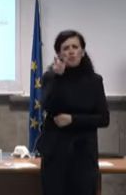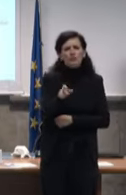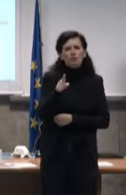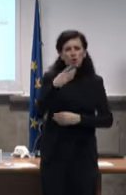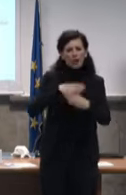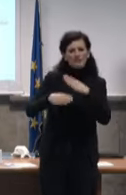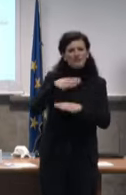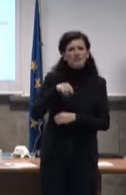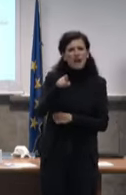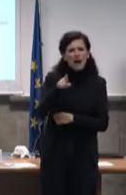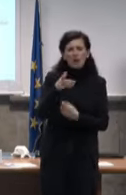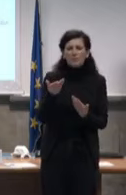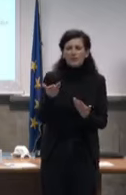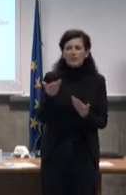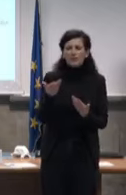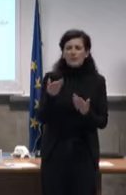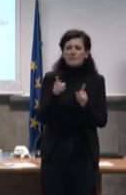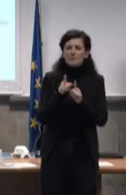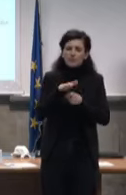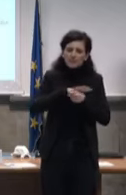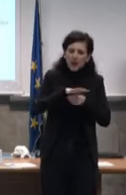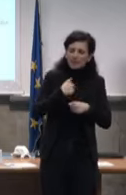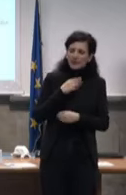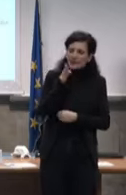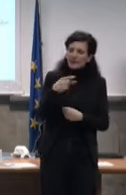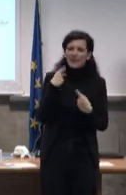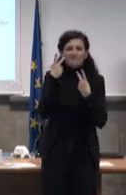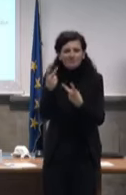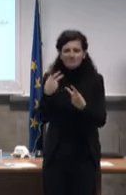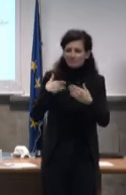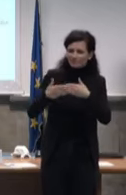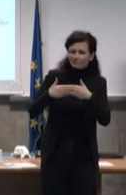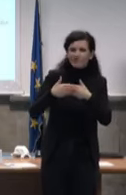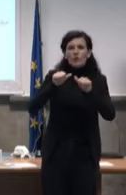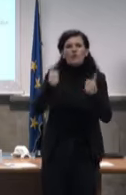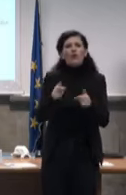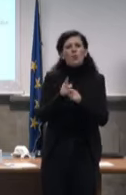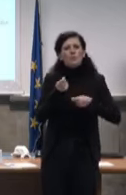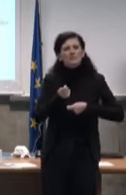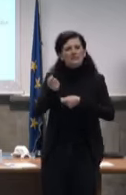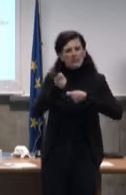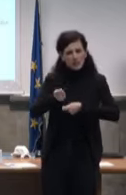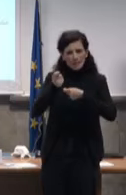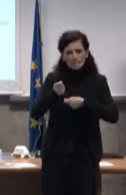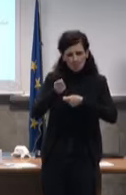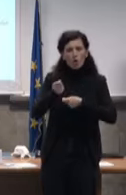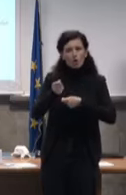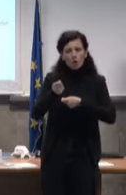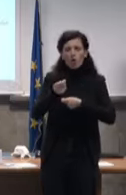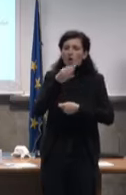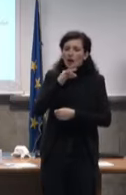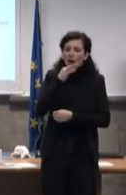non aver più quel contributo da parte delle famiglie con contributo anche stimolante dal punto di vista delle proprie